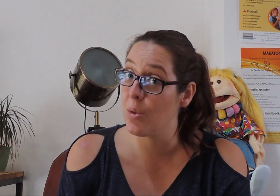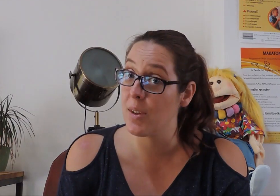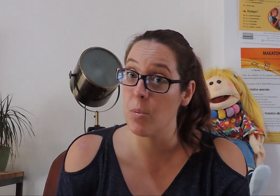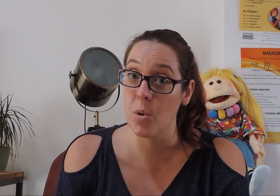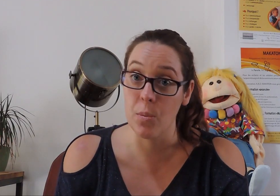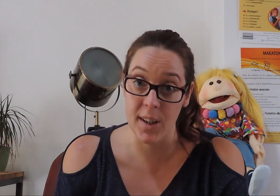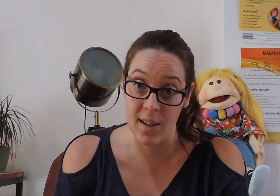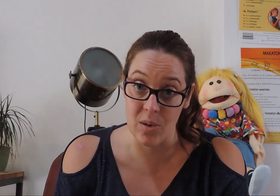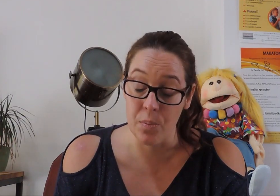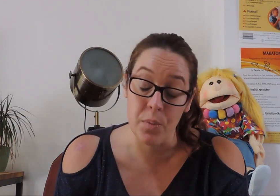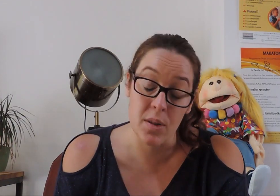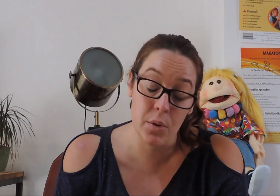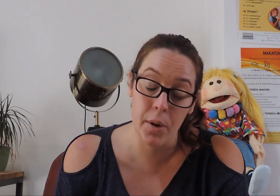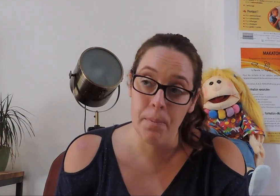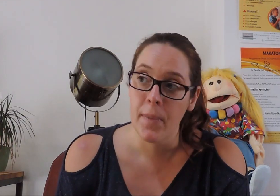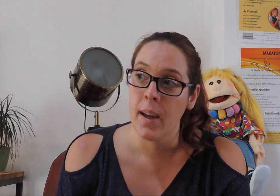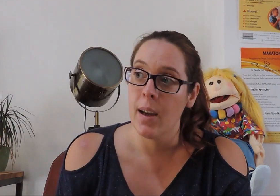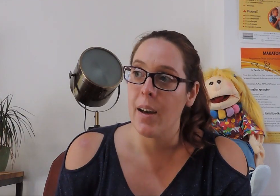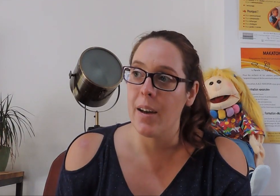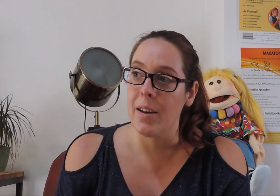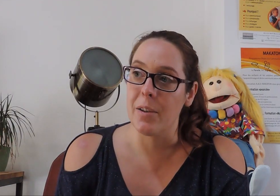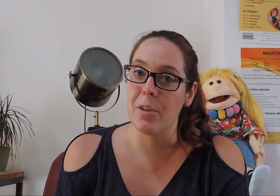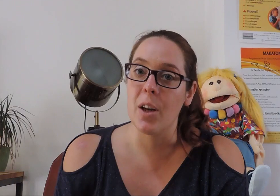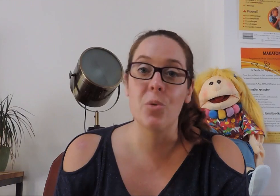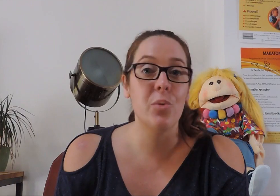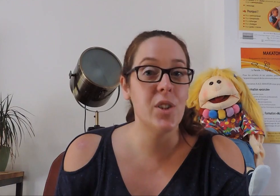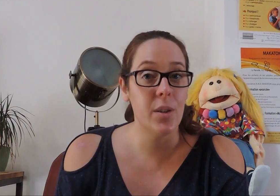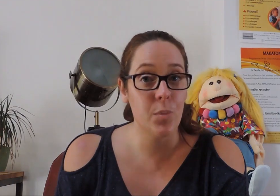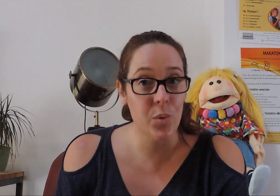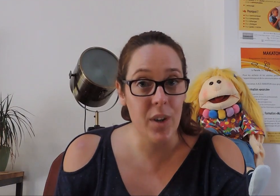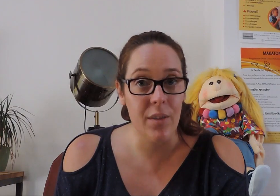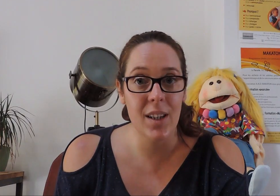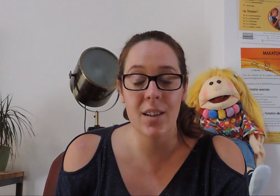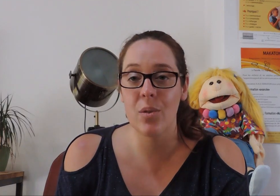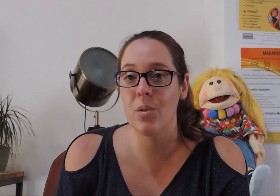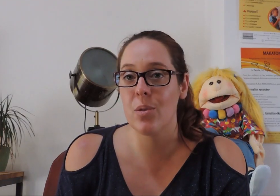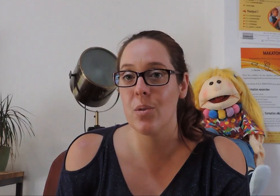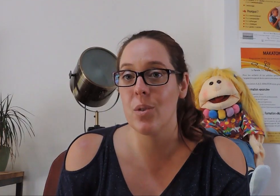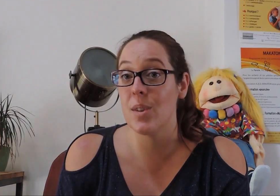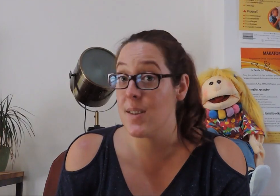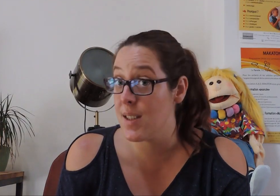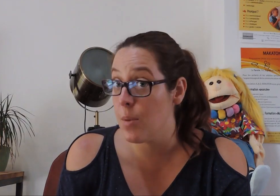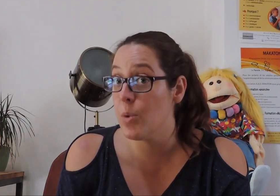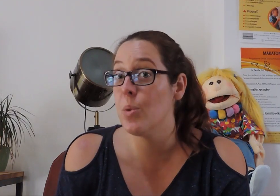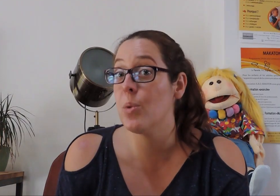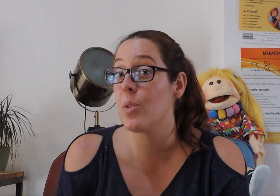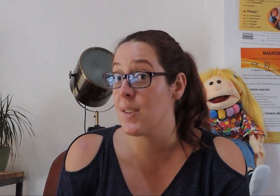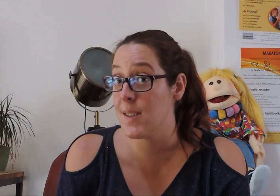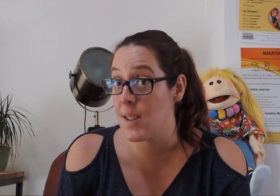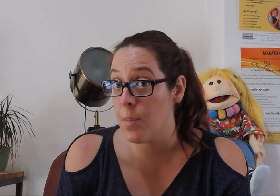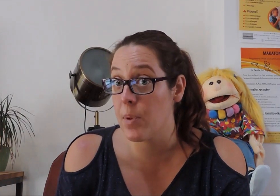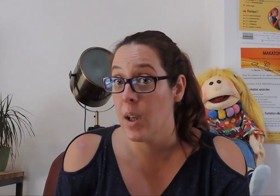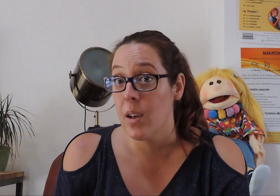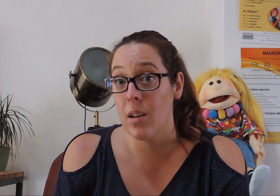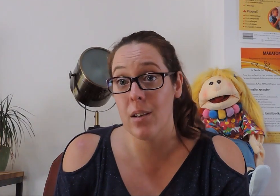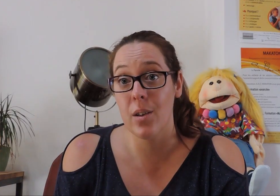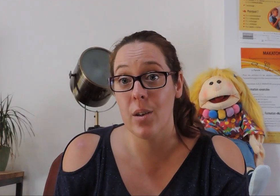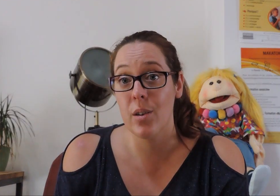en termes de communication bien sûr euh voilà ensuite j'ai beaucoup travaillé dans dans les IME dans les ITEP euh